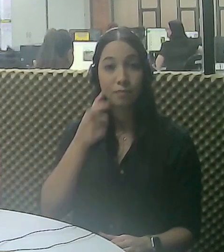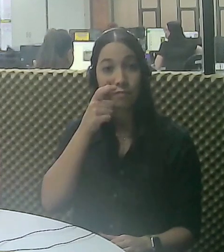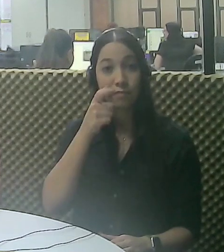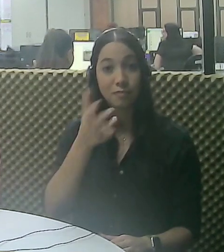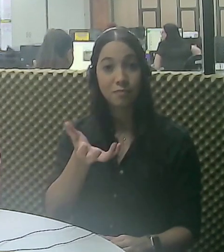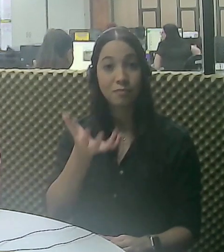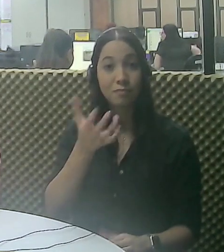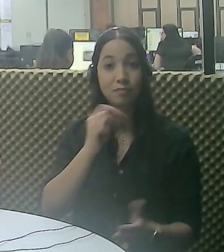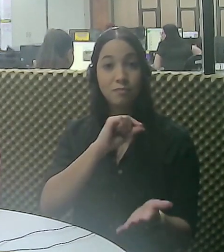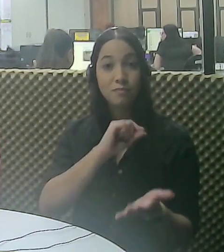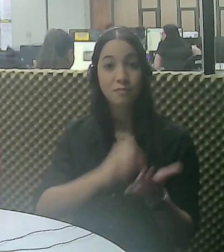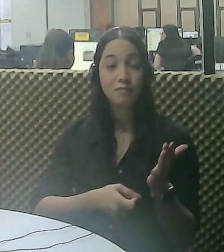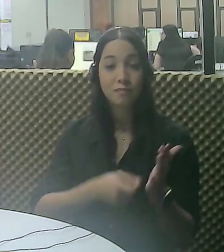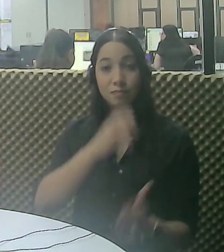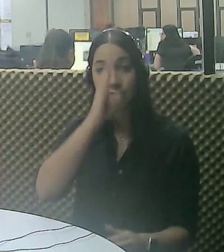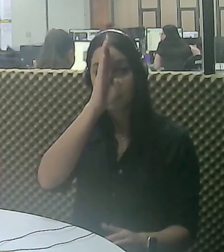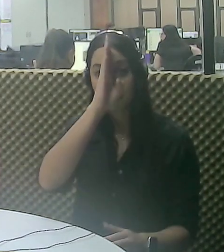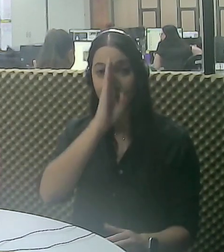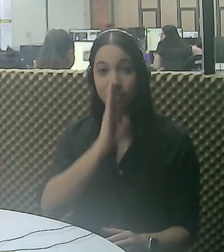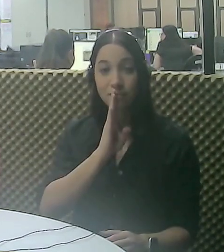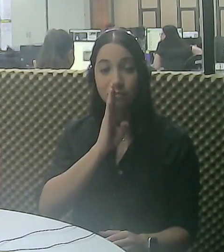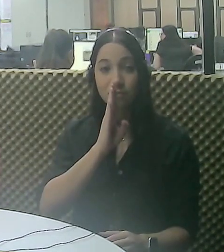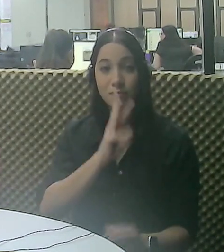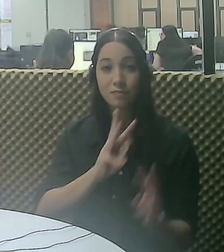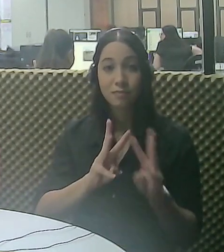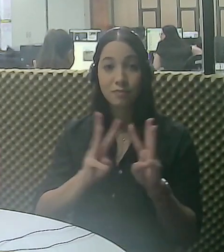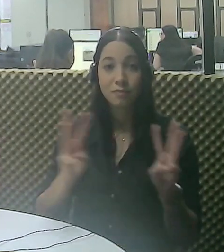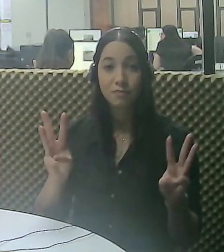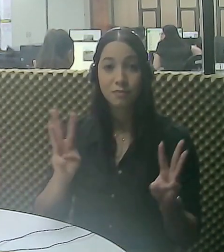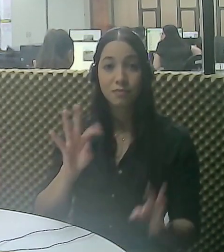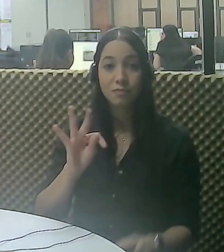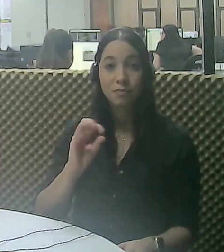interessados podem se inscrever gratuitamente pelo site